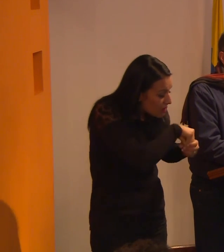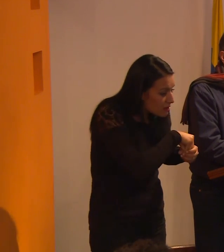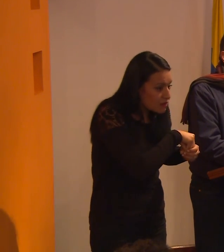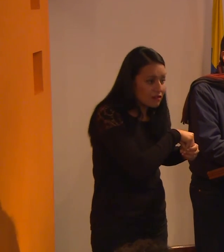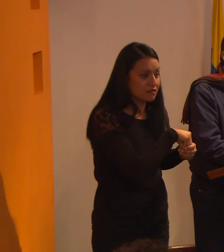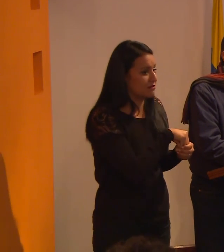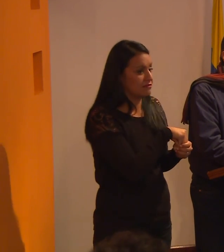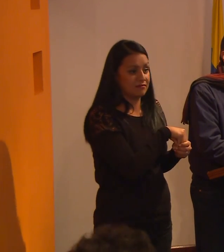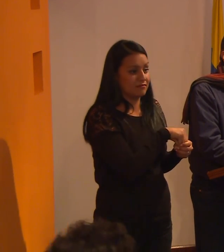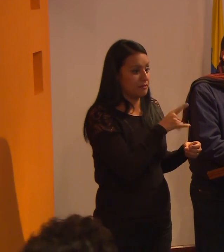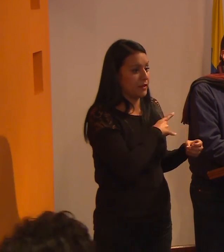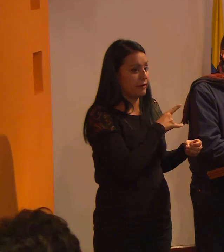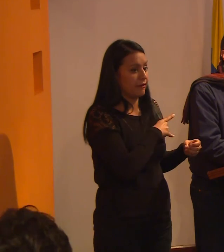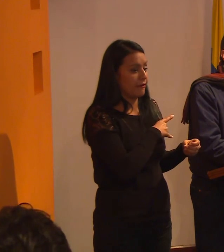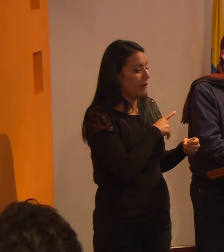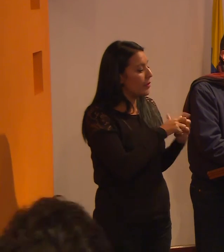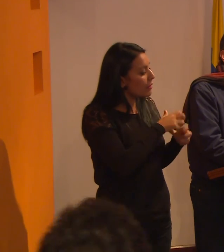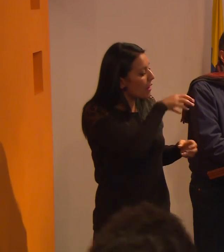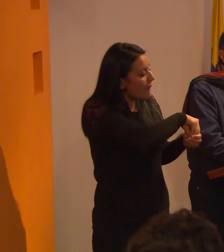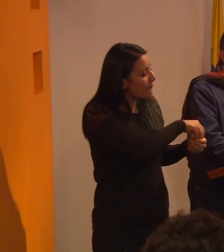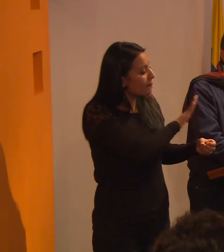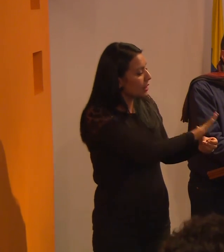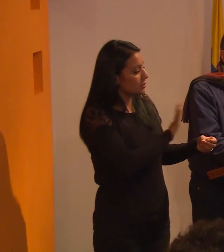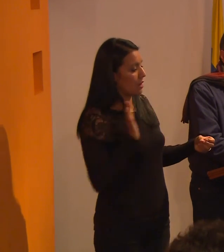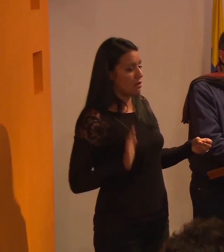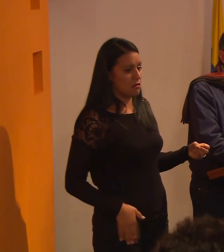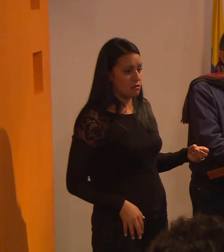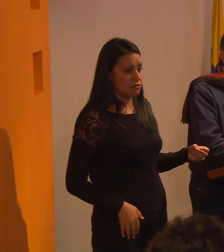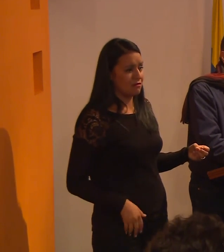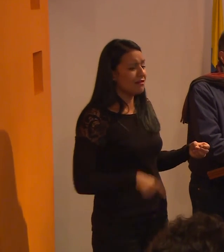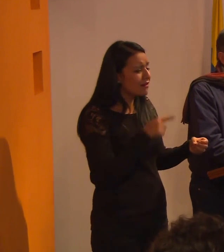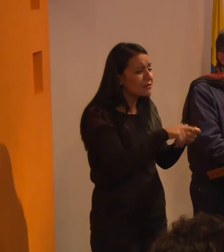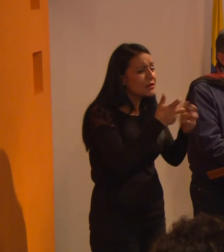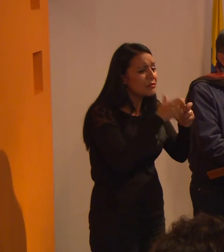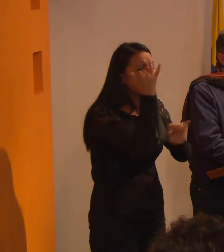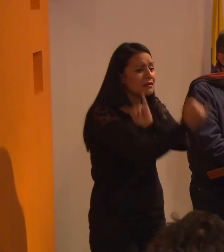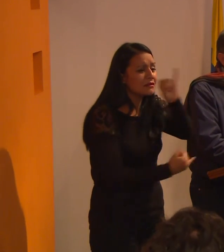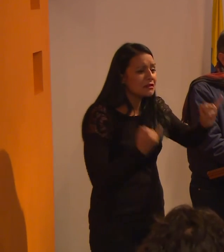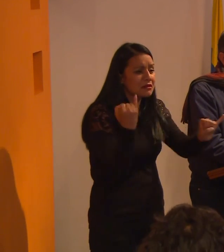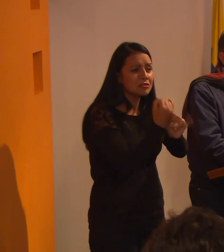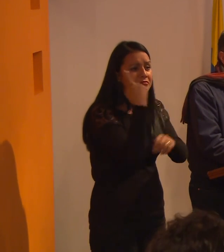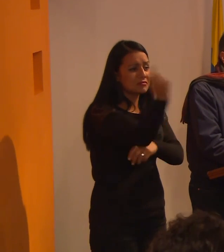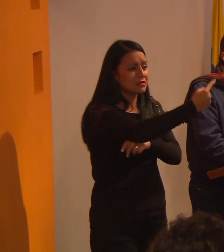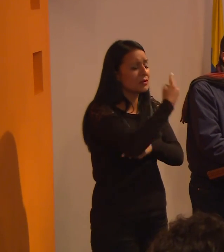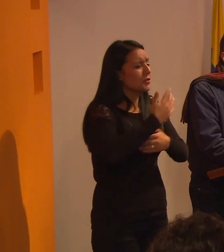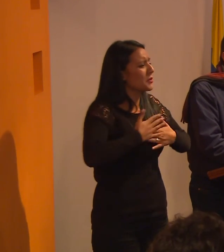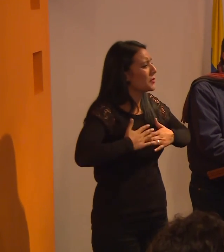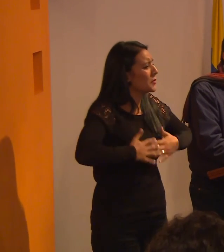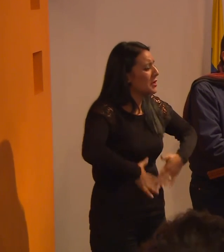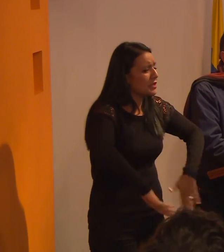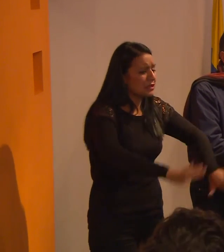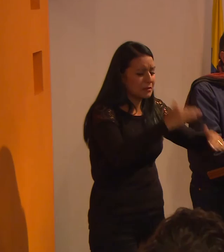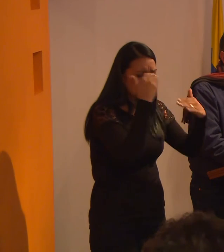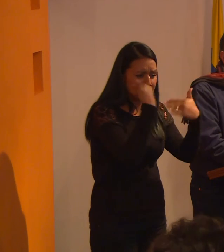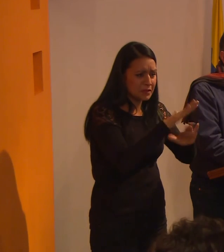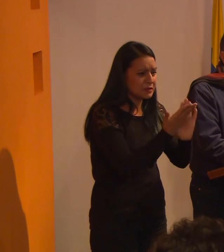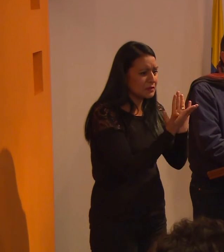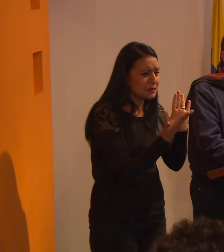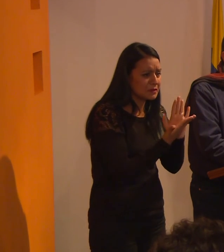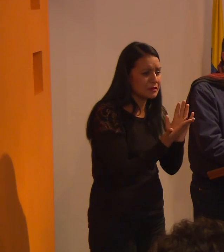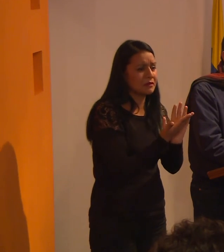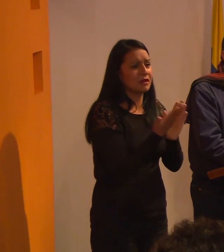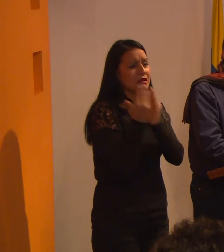la Universidad Pedagógica Nacional. Este es un problema internacional. Cualquier estudio mínimo de